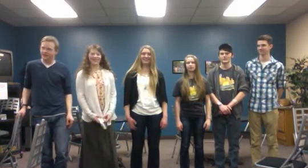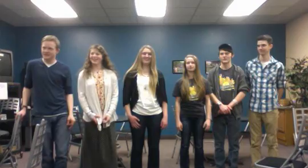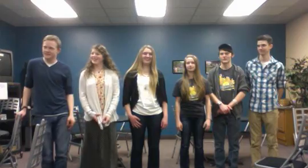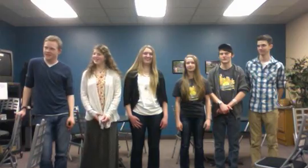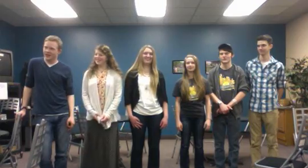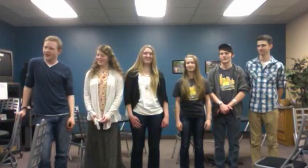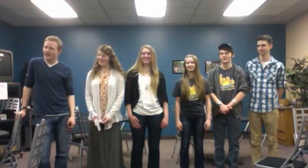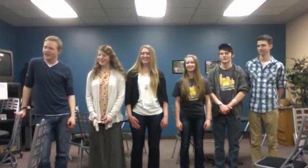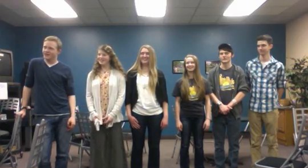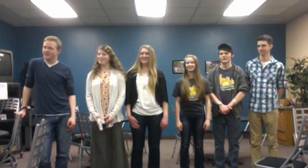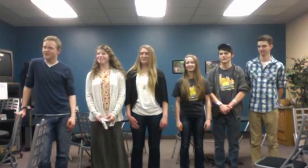Ready?